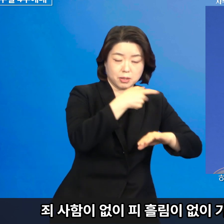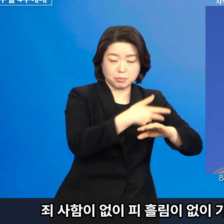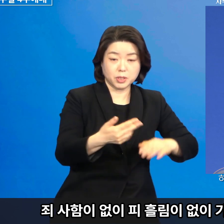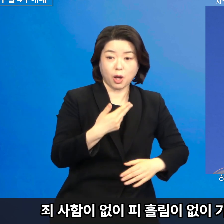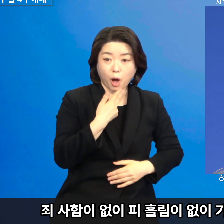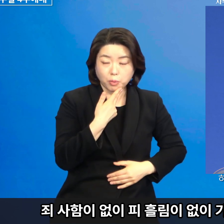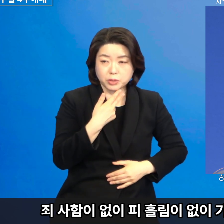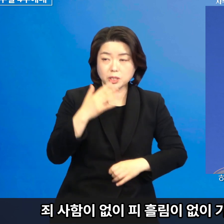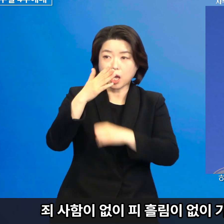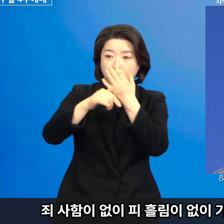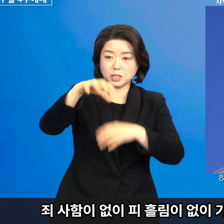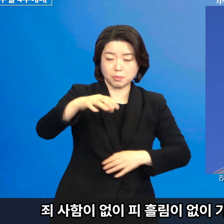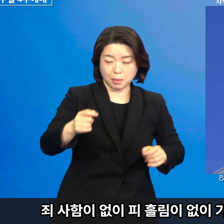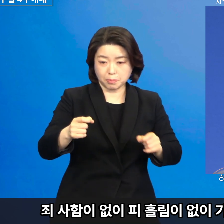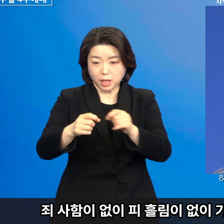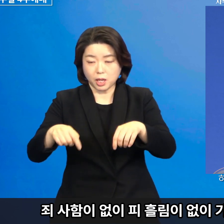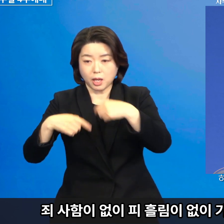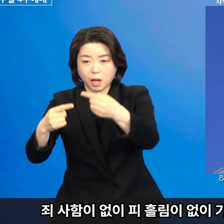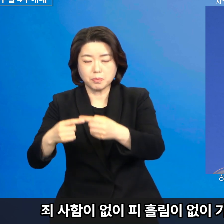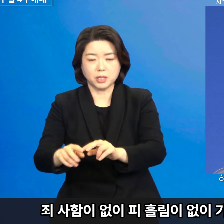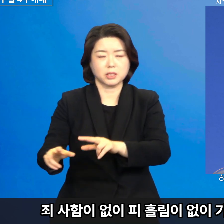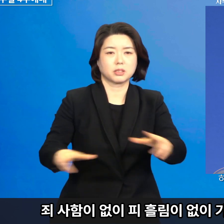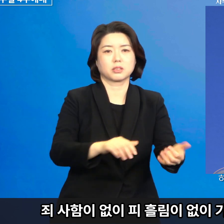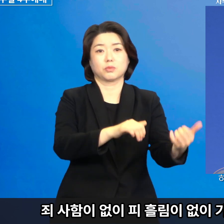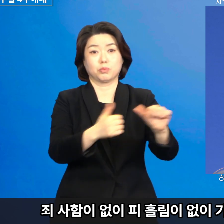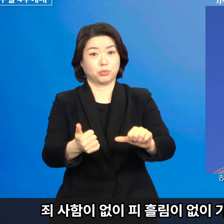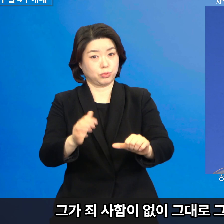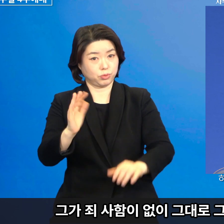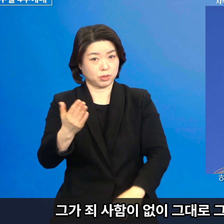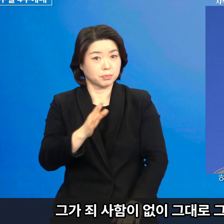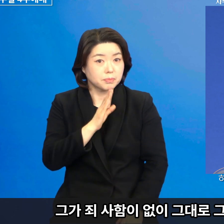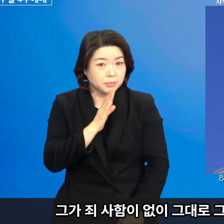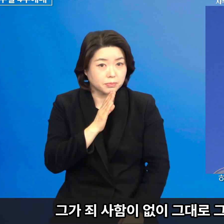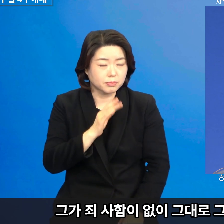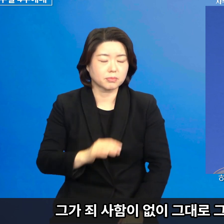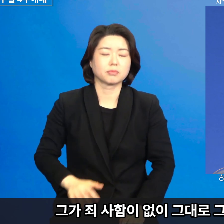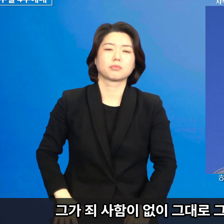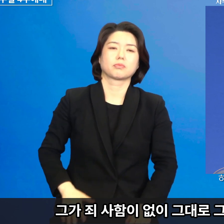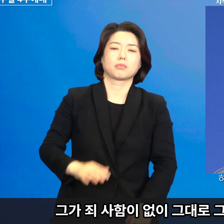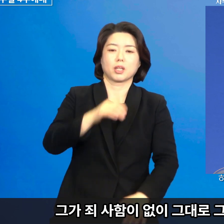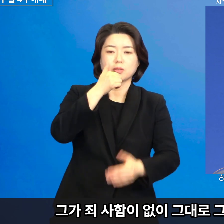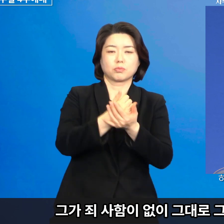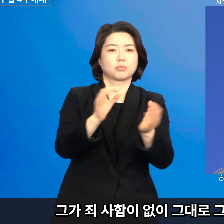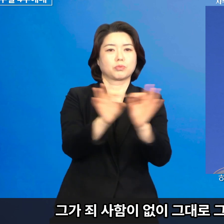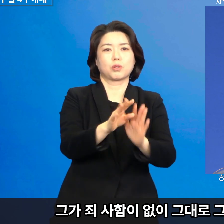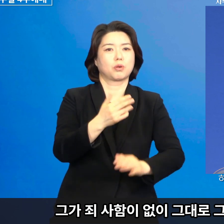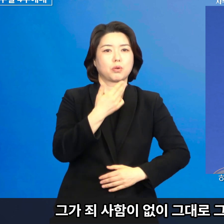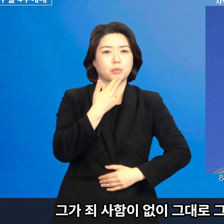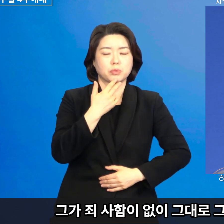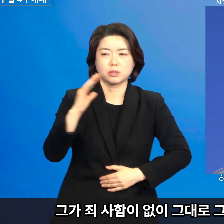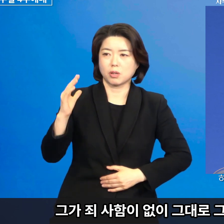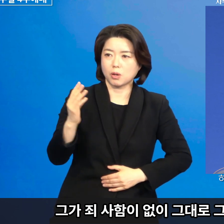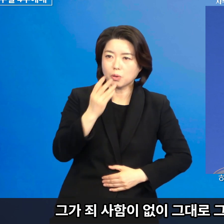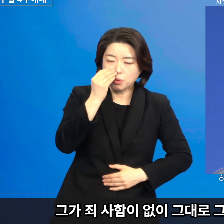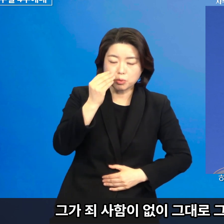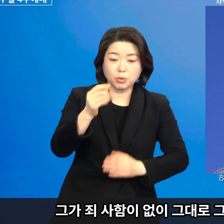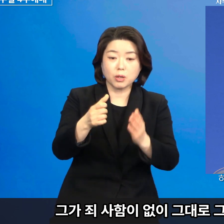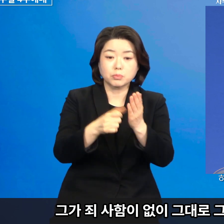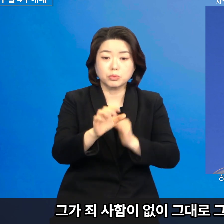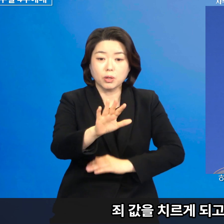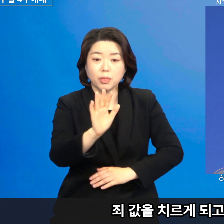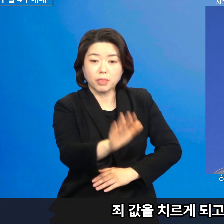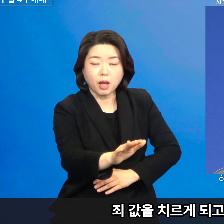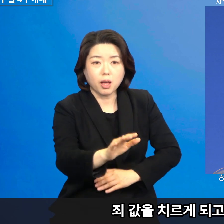되면 죄값은 사망이기에, 그가 죄 사함이 없이 그대로 그 거룩한 성물을 만지는